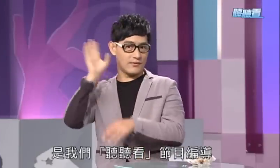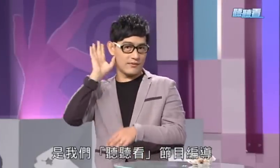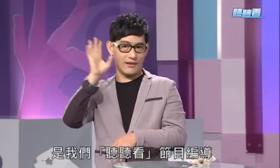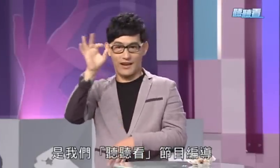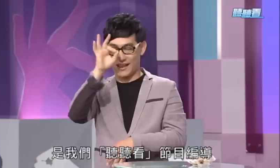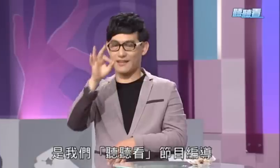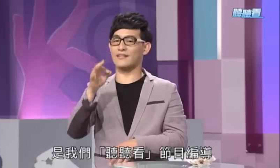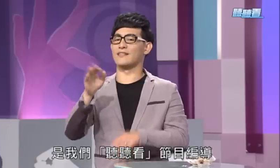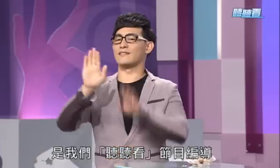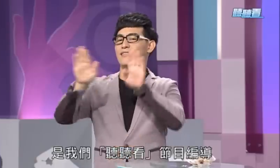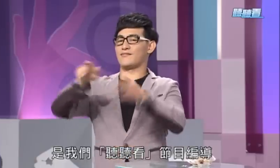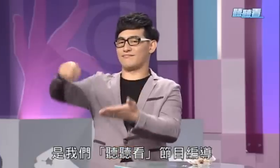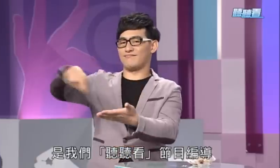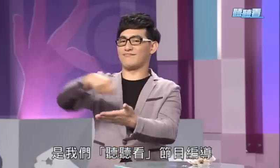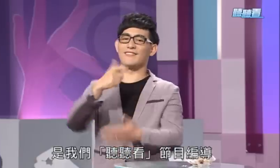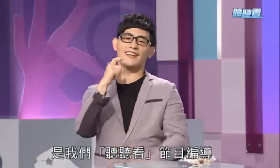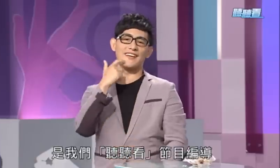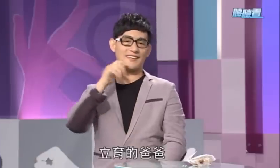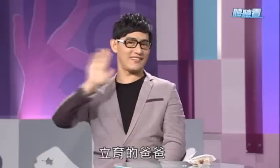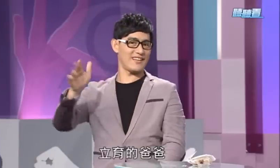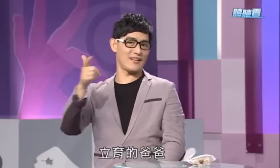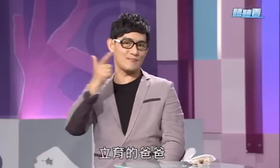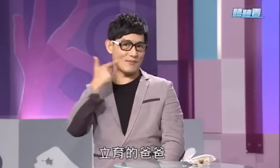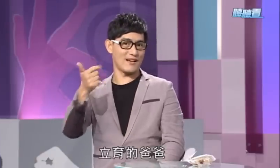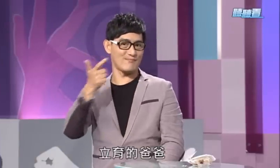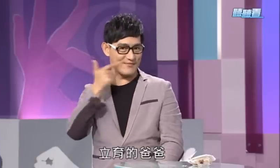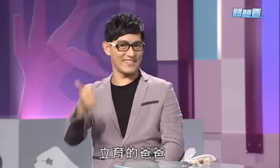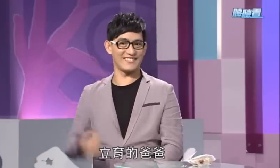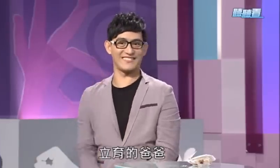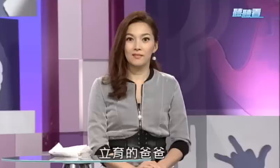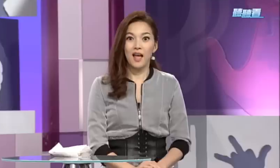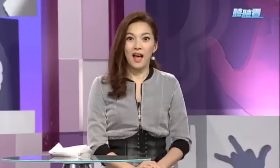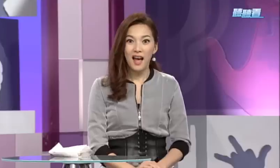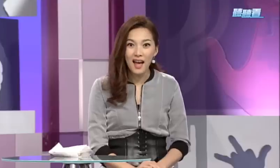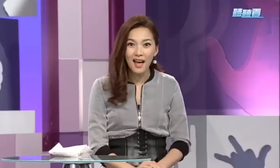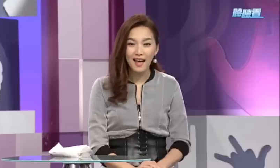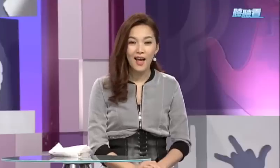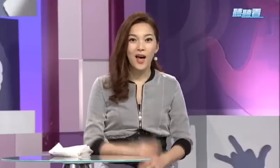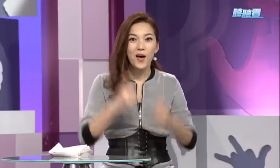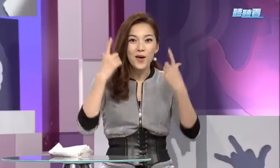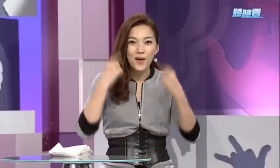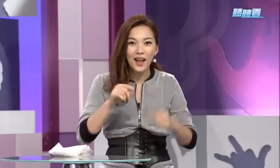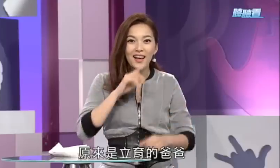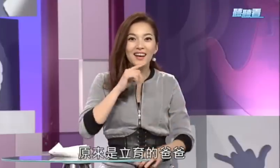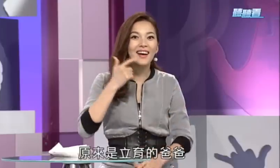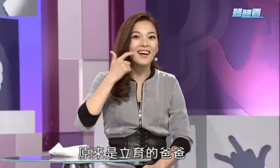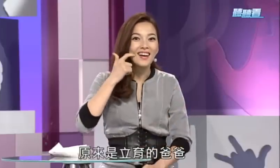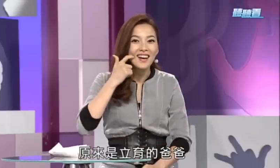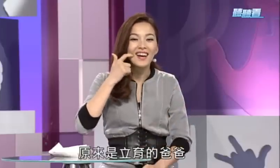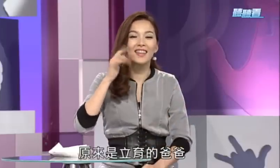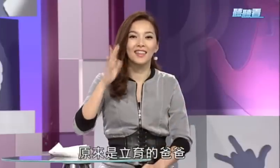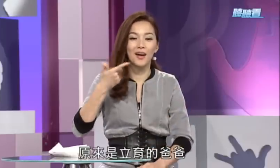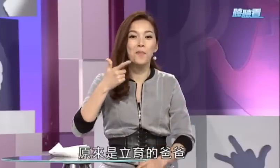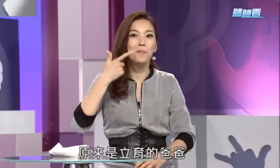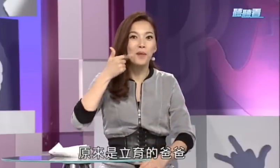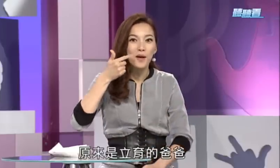听看节目编导丽玉的爸爸呢。 啊，原来是丽玉的爸爸